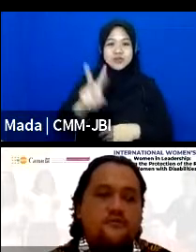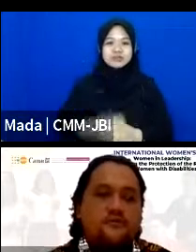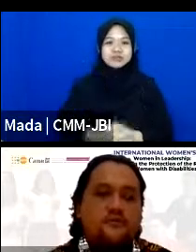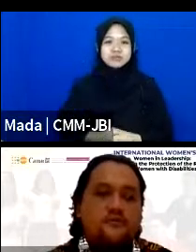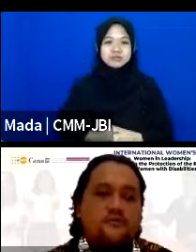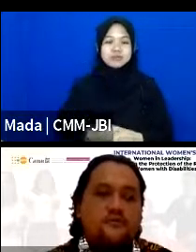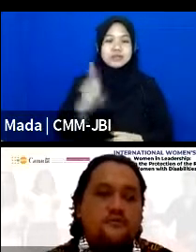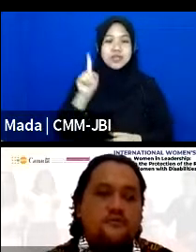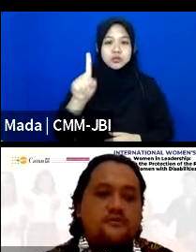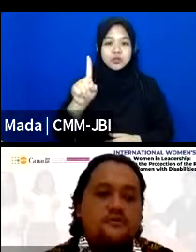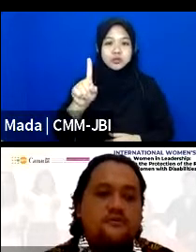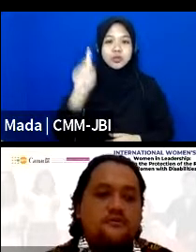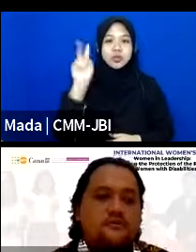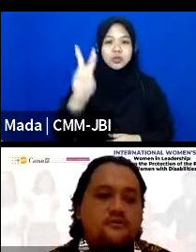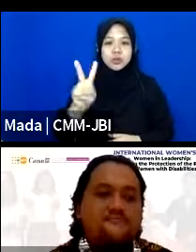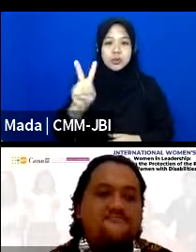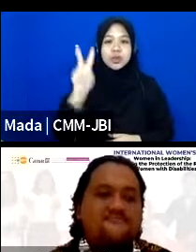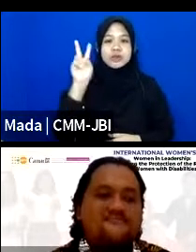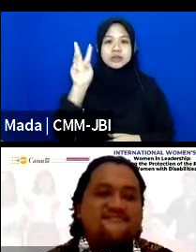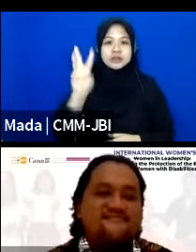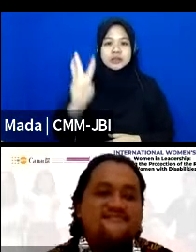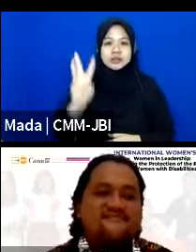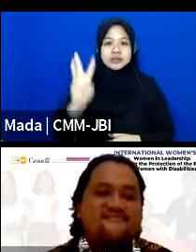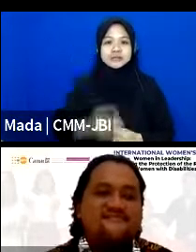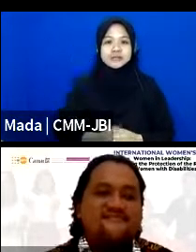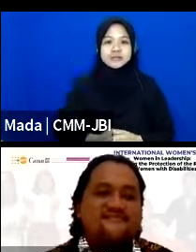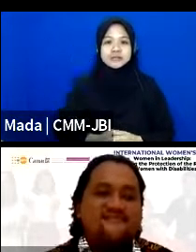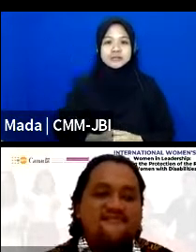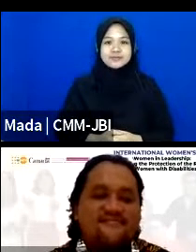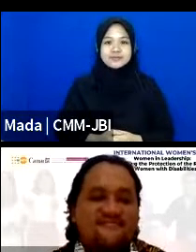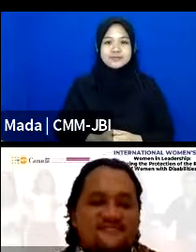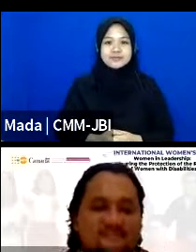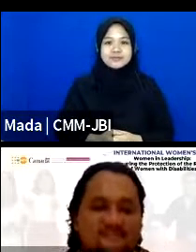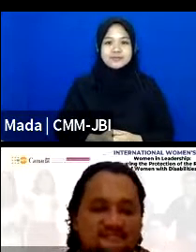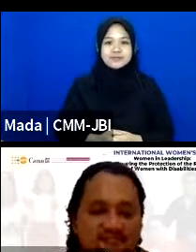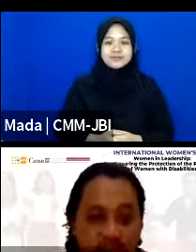two three ok